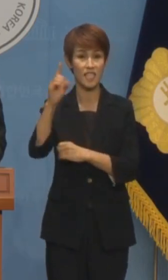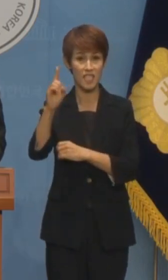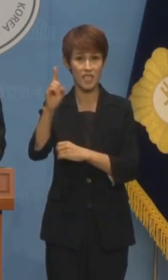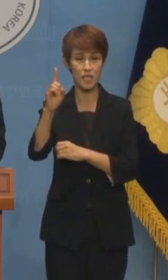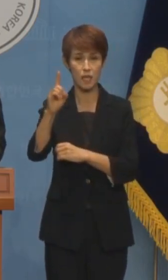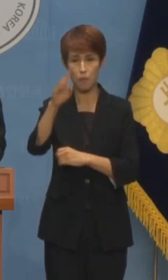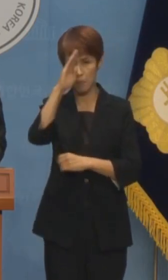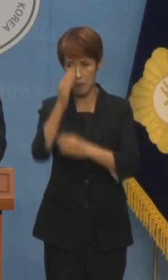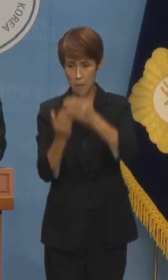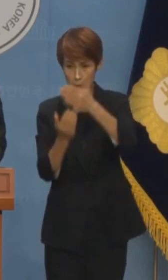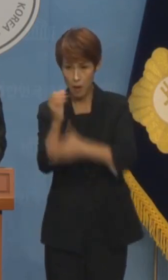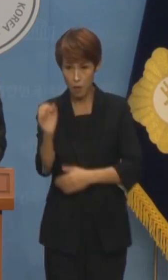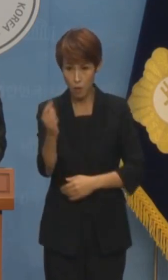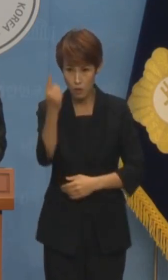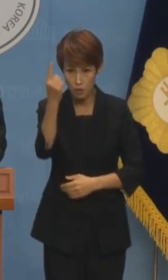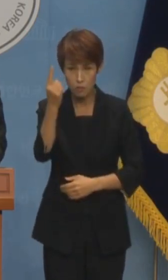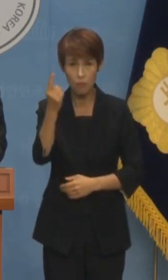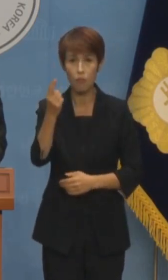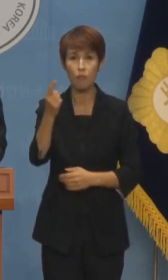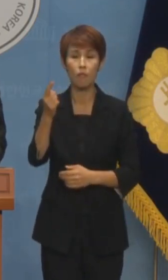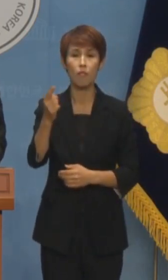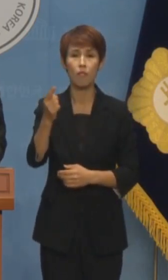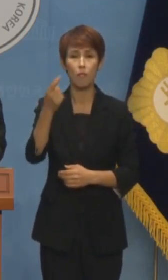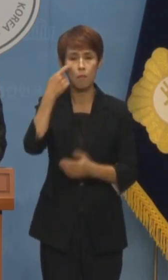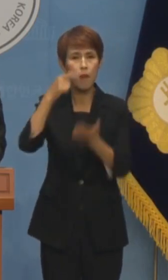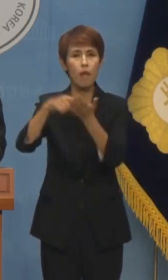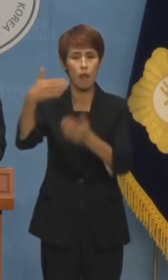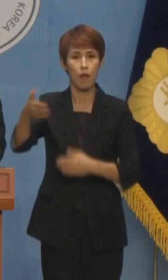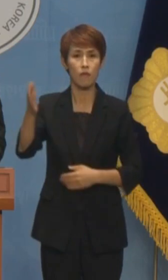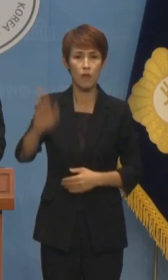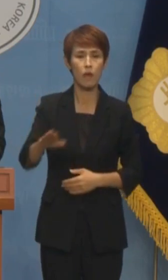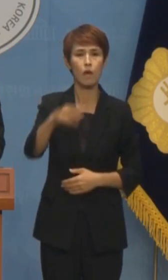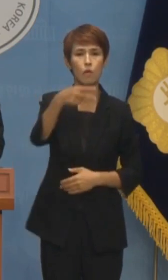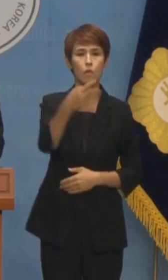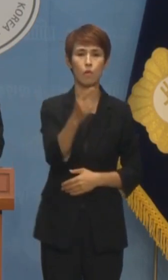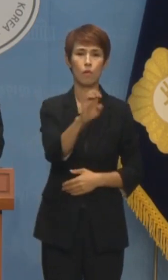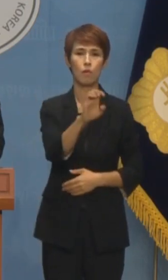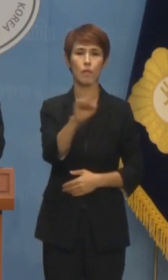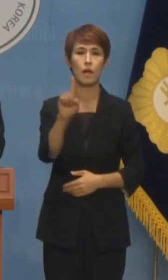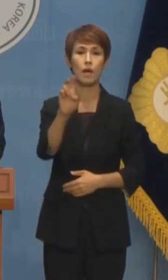밝혀지지 않았으나 도파민 호르몬 분비 장애가